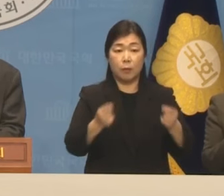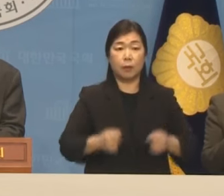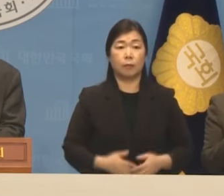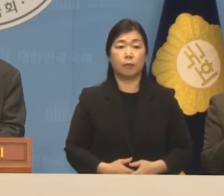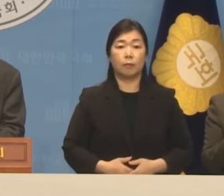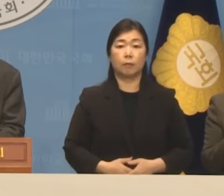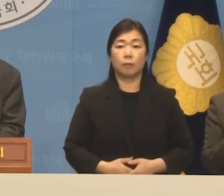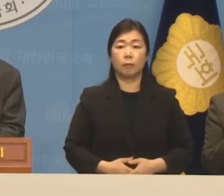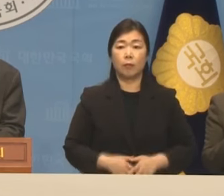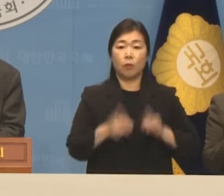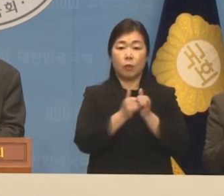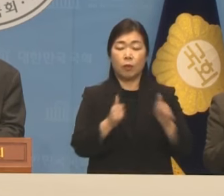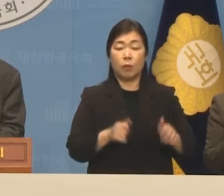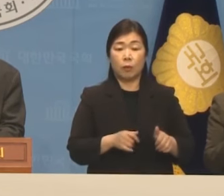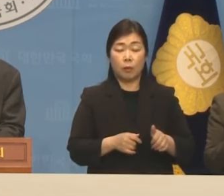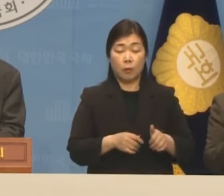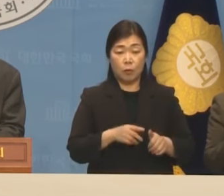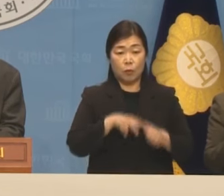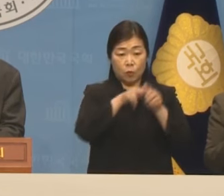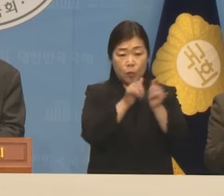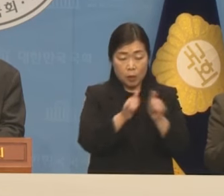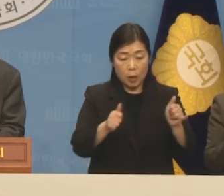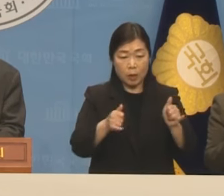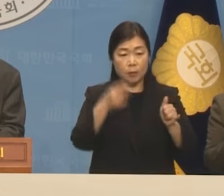국민후보 심사위는